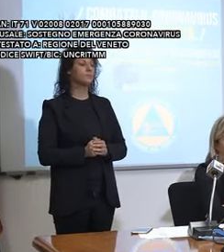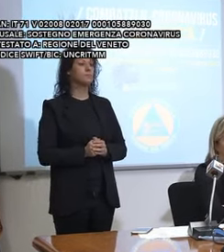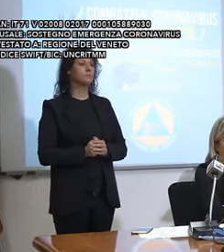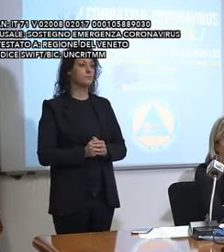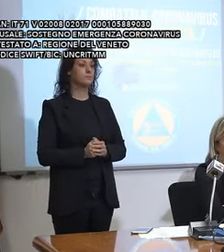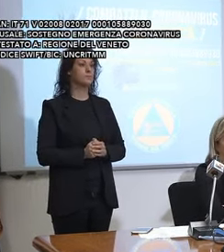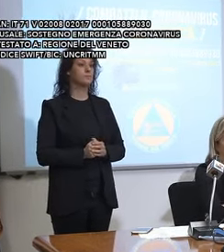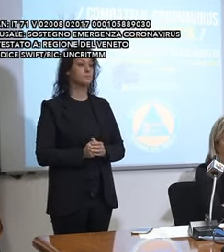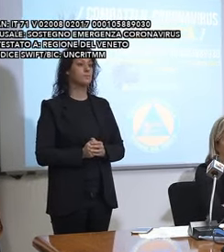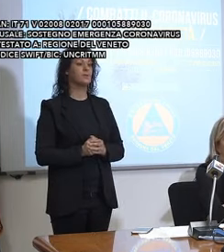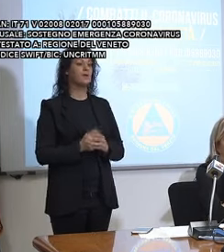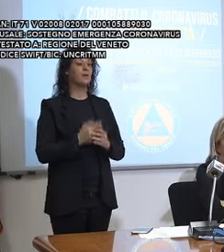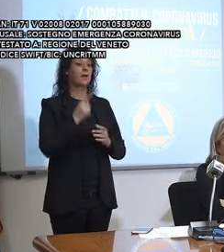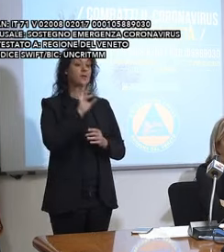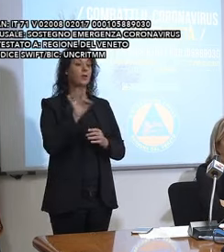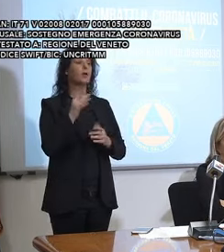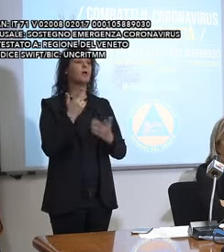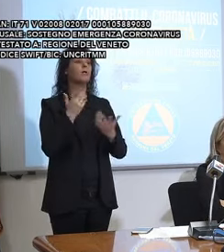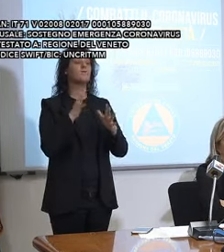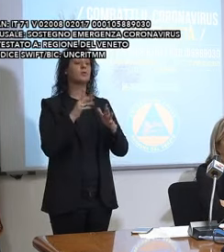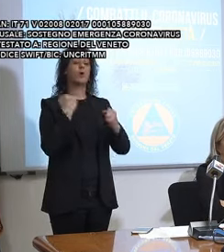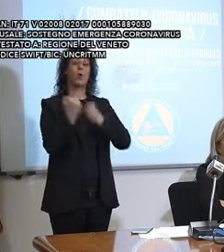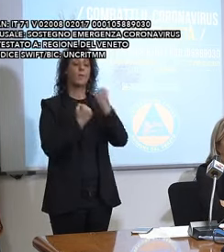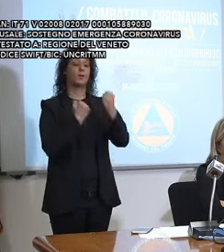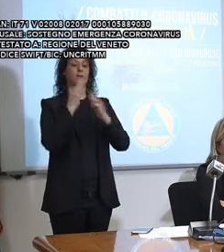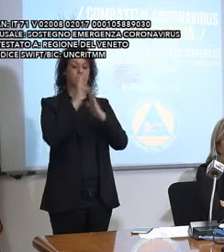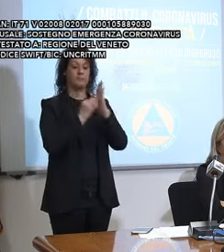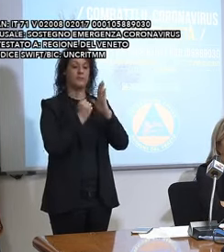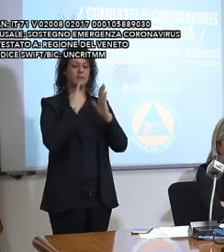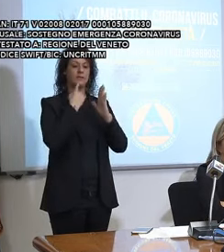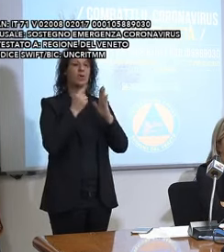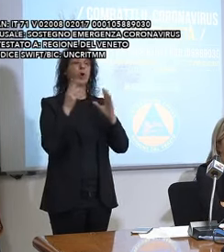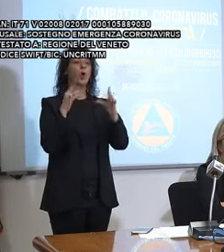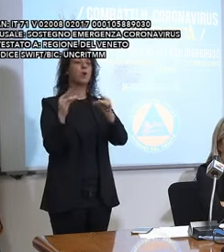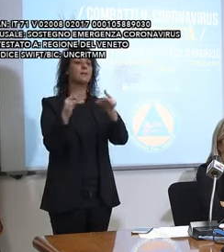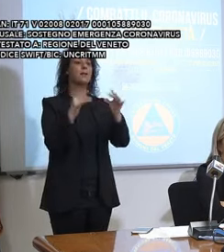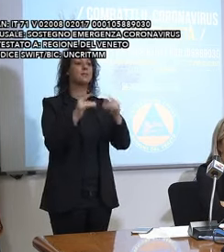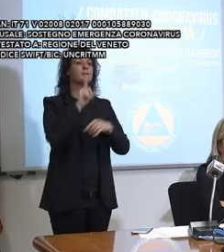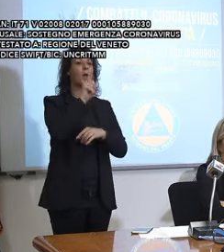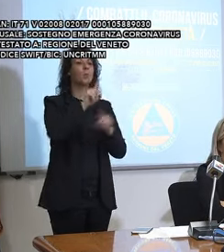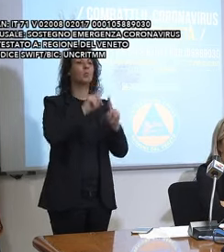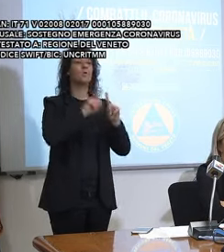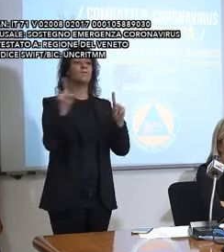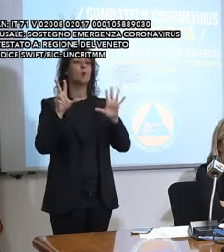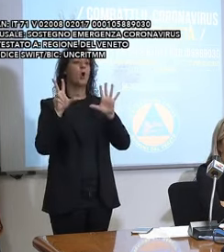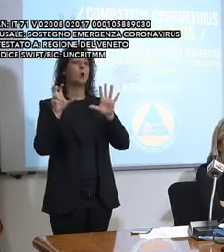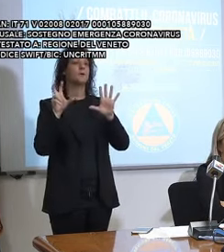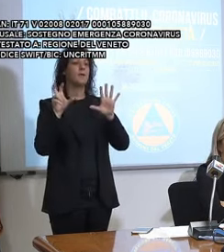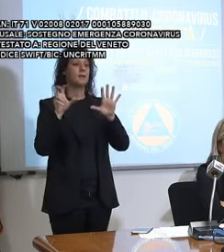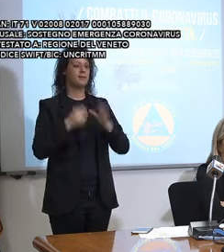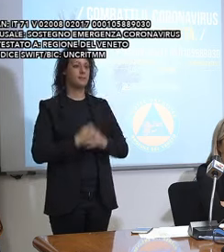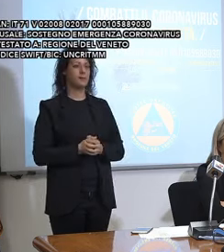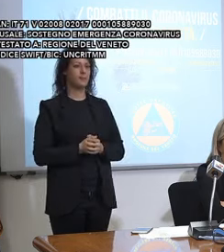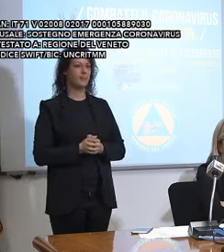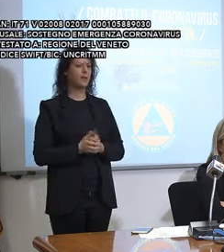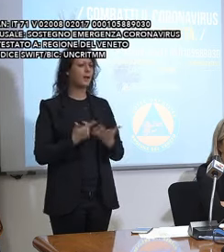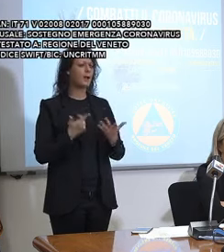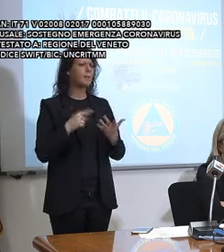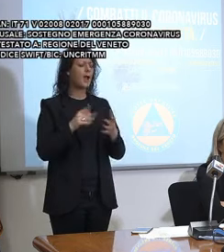così attente ai comportamenti contagi che vanno da 1 a 80. Quindi dove sono stati registrati